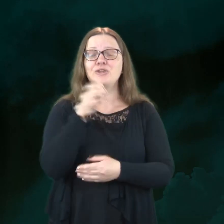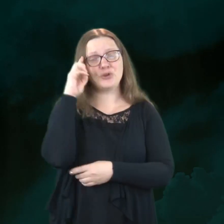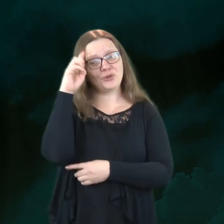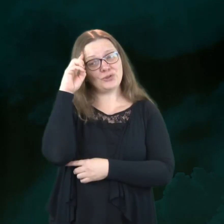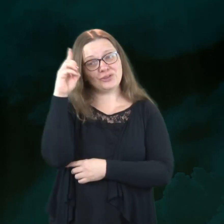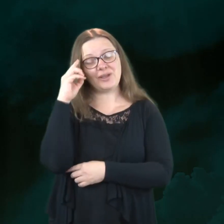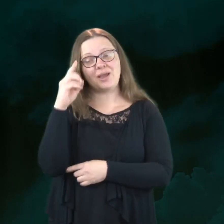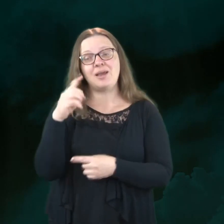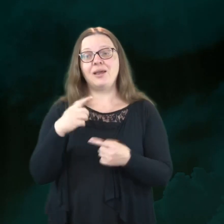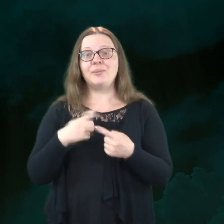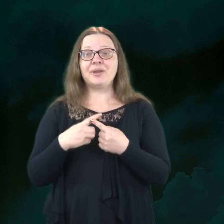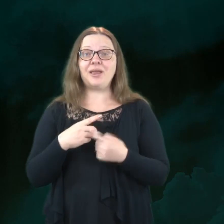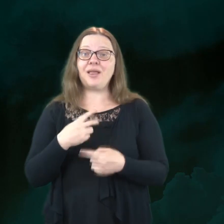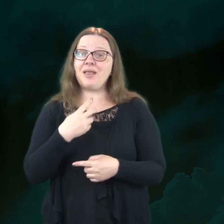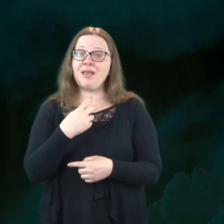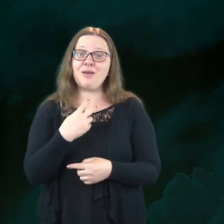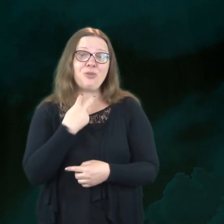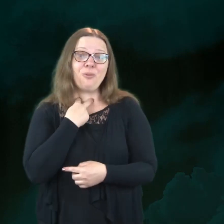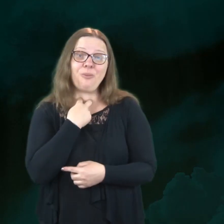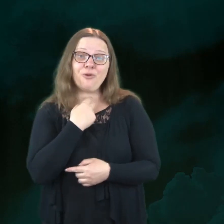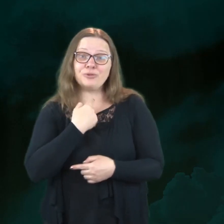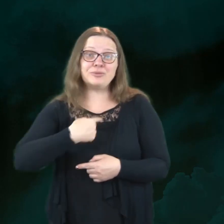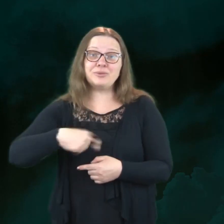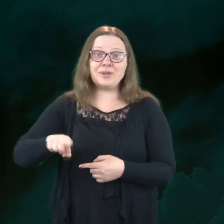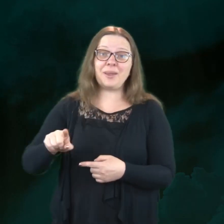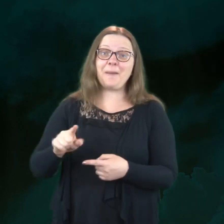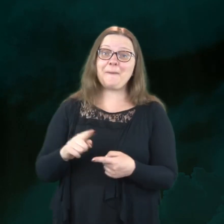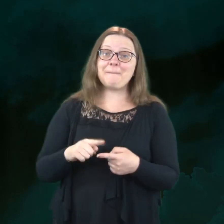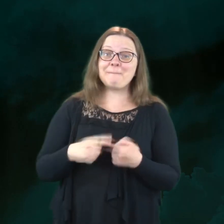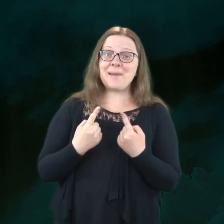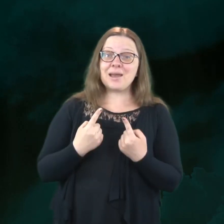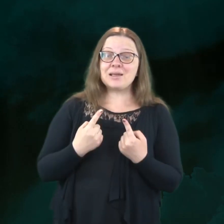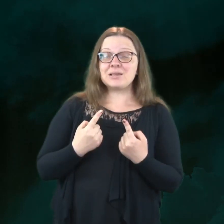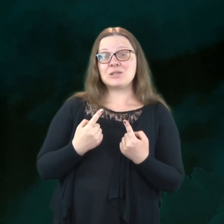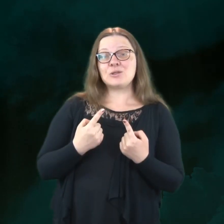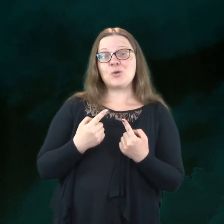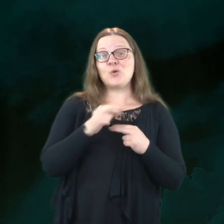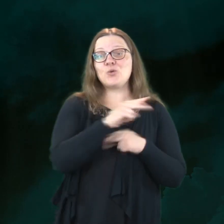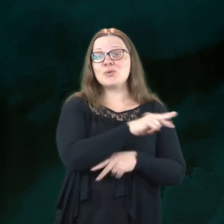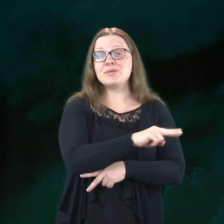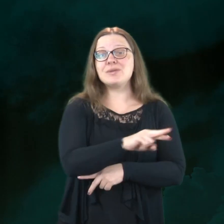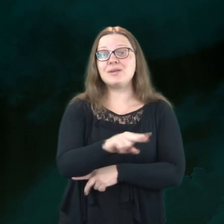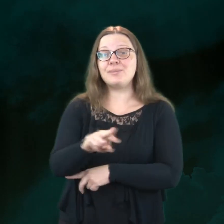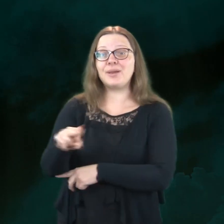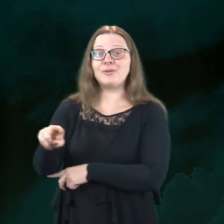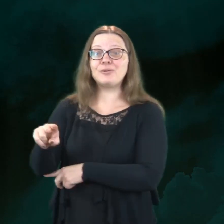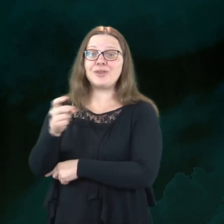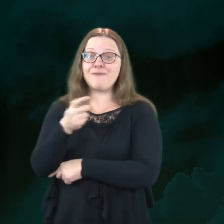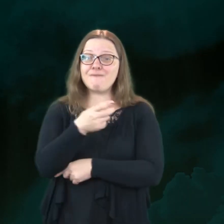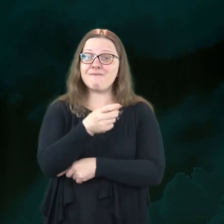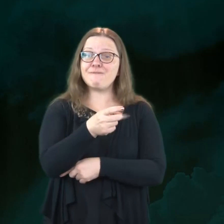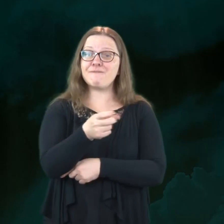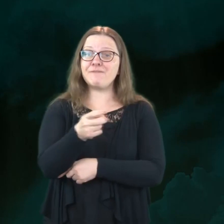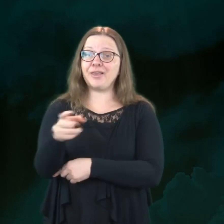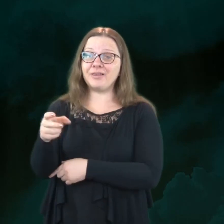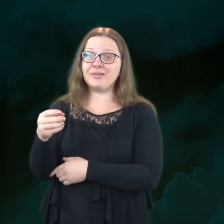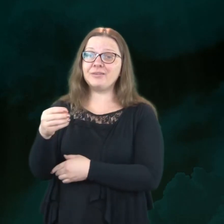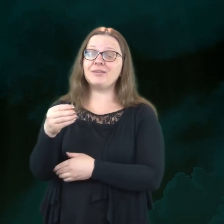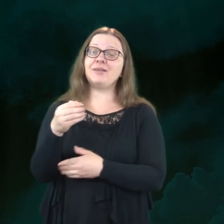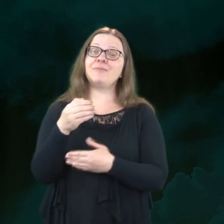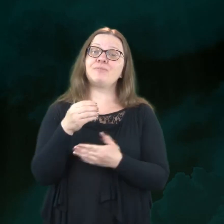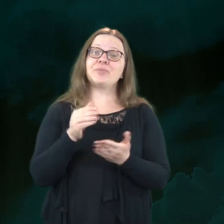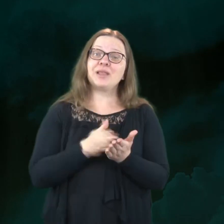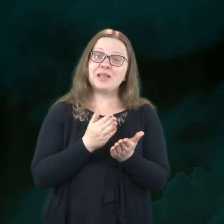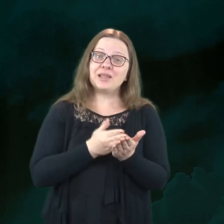Eu não estou podendo sair, mas, irmãos, nossos queridos irmãos comportores estão fazendo essa guerra por nós.